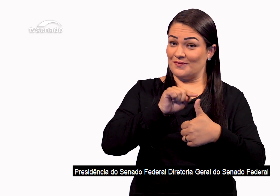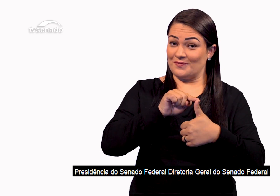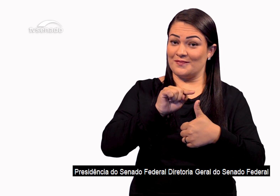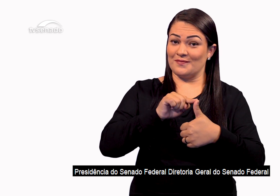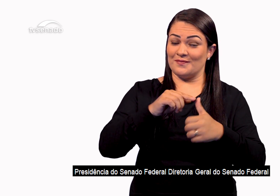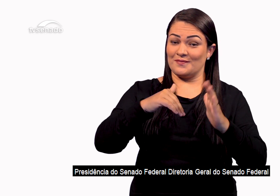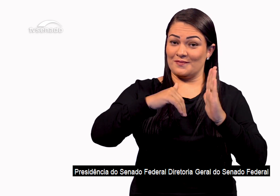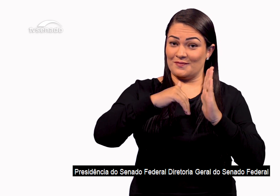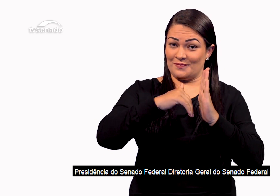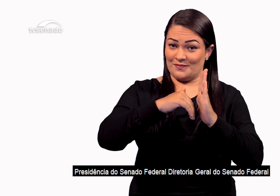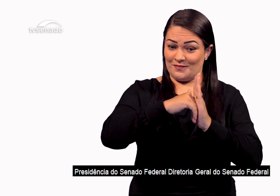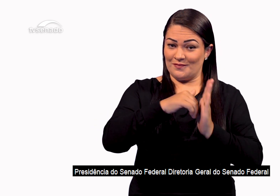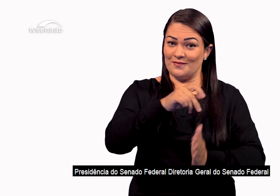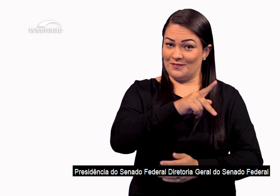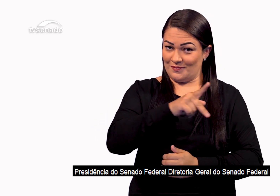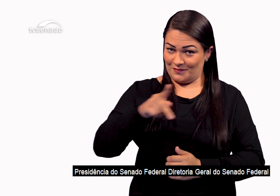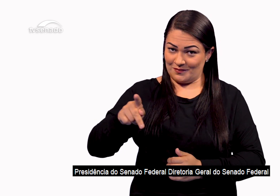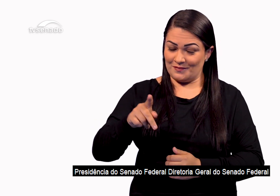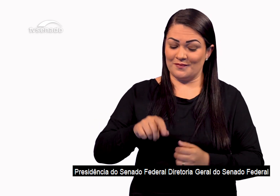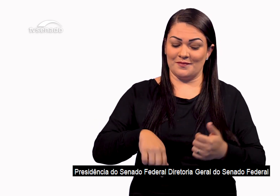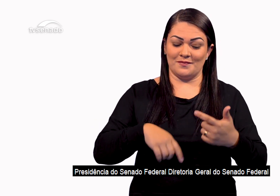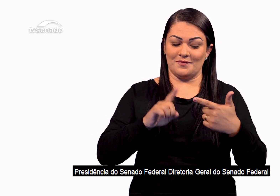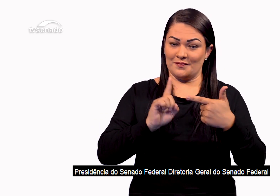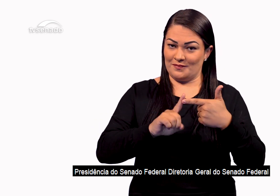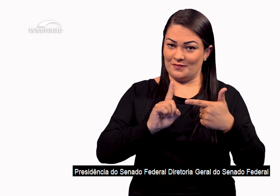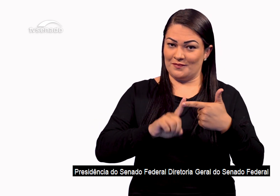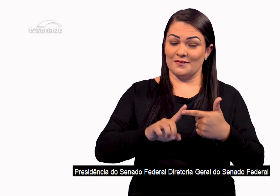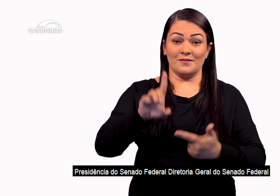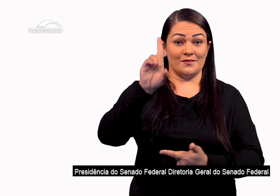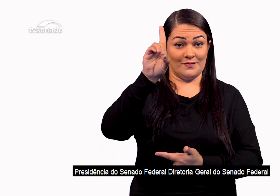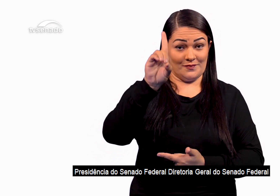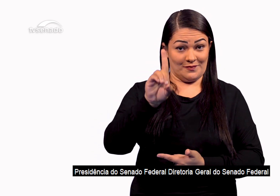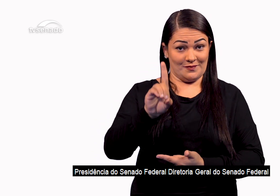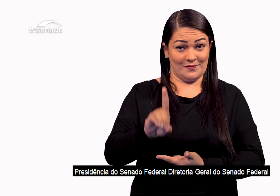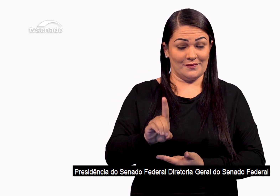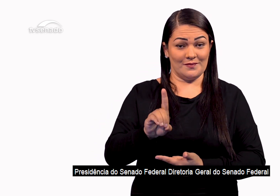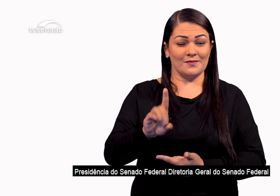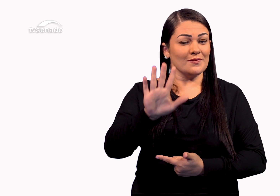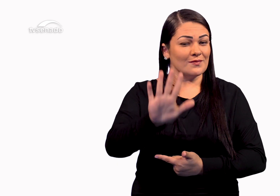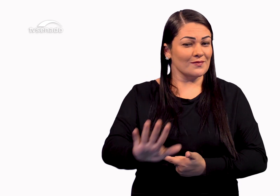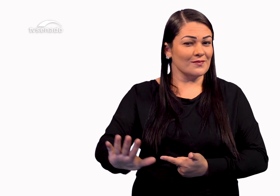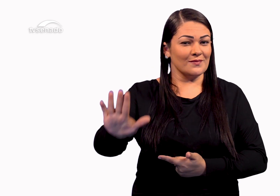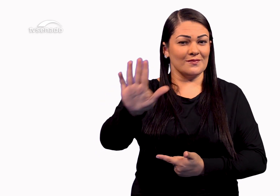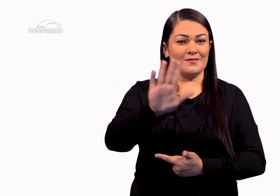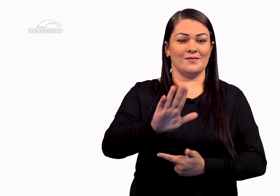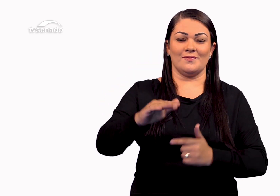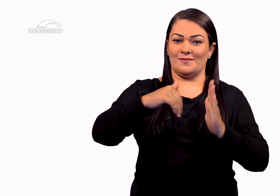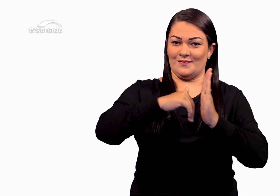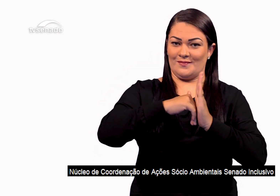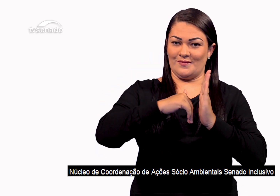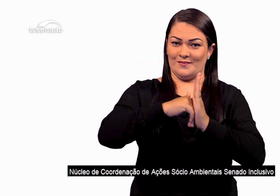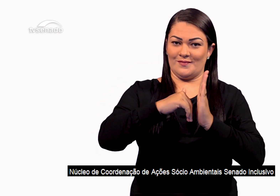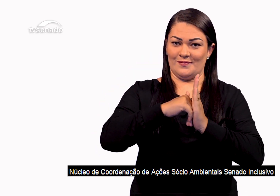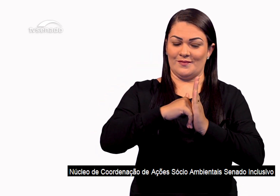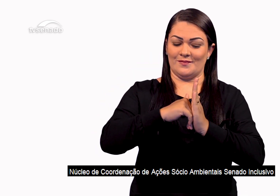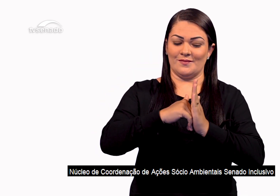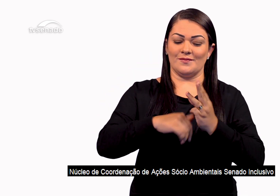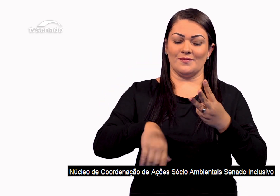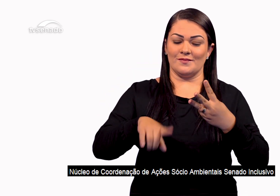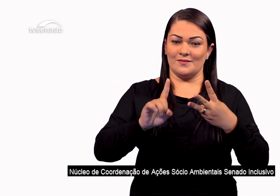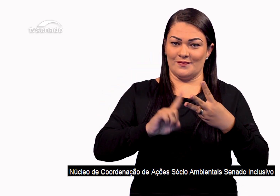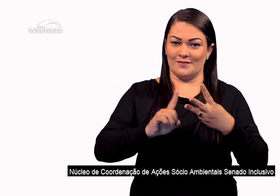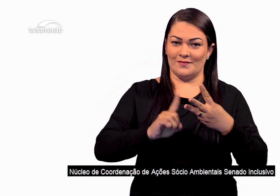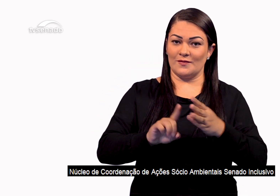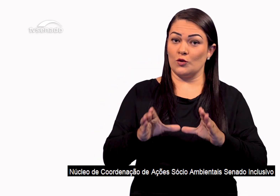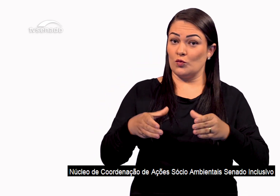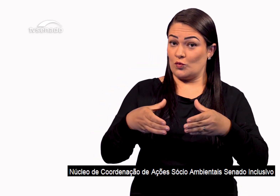Presidência do Senado Federal Diretoria-Geral do Senado Federal Núcleo de